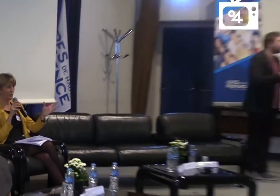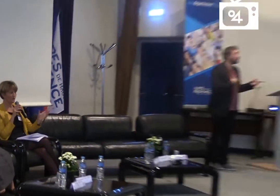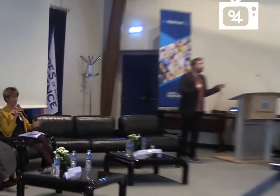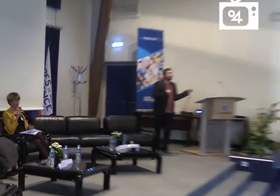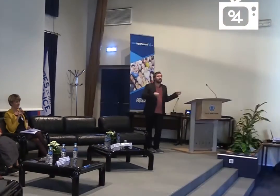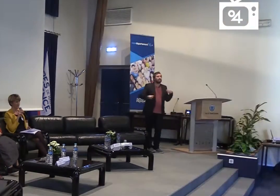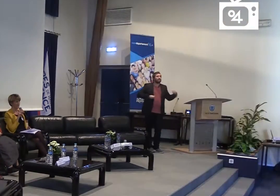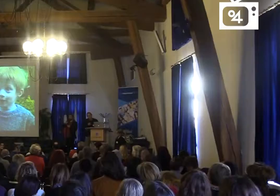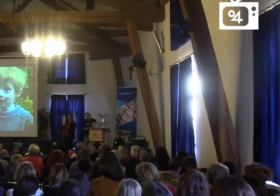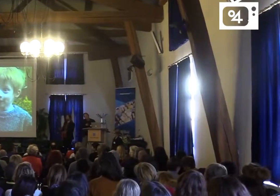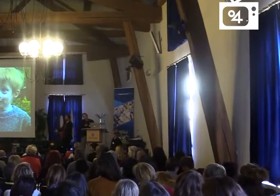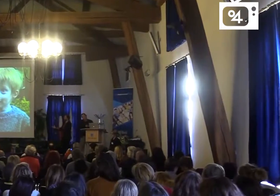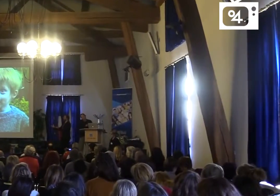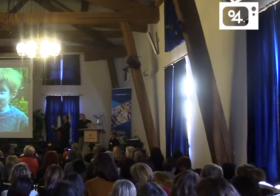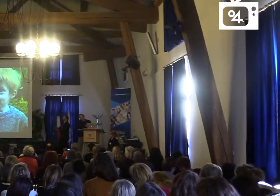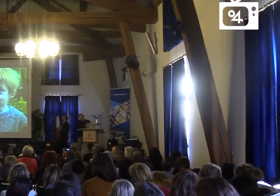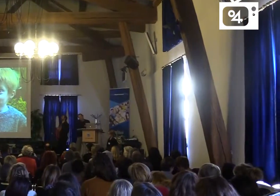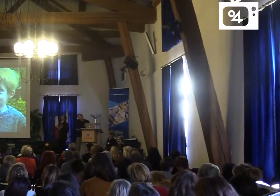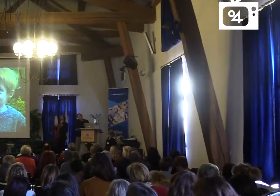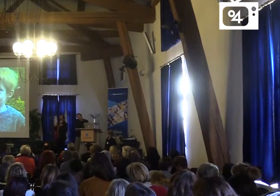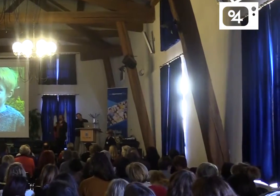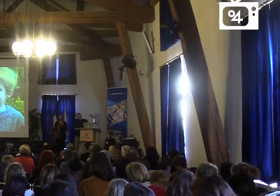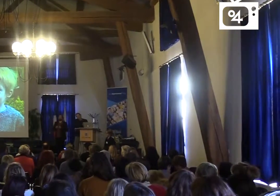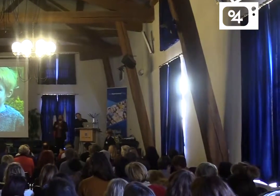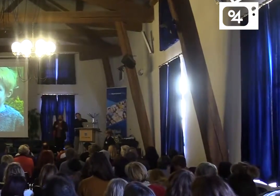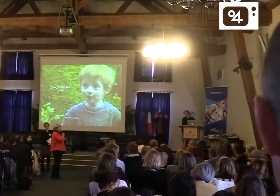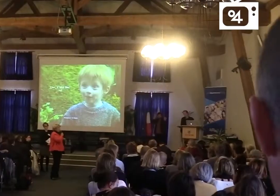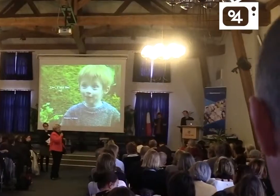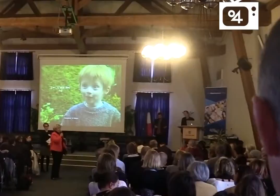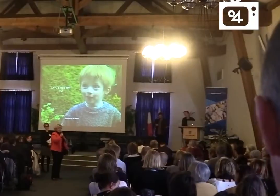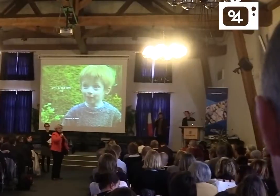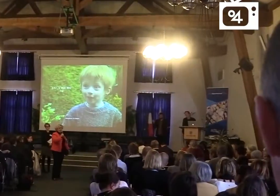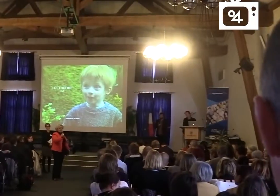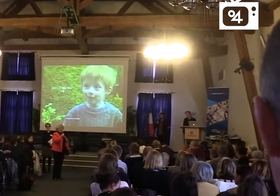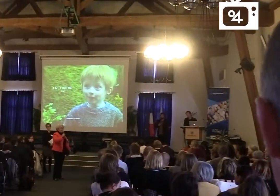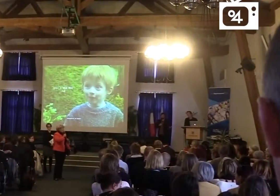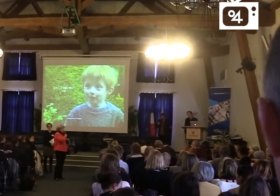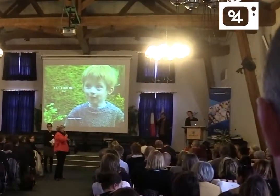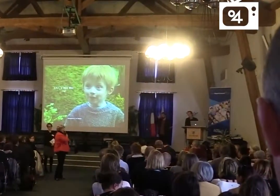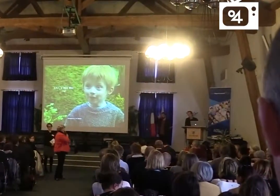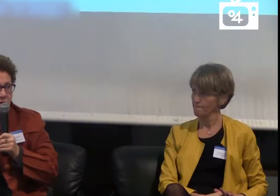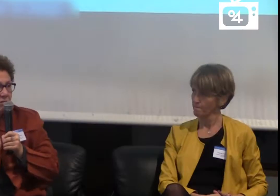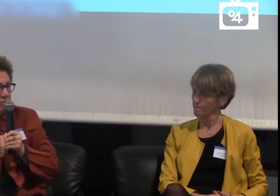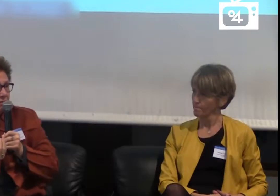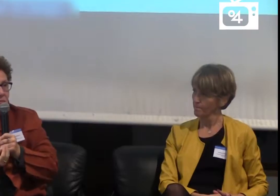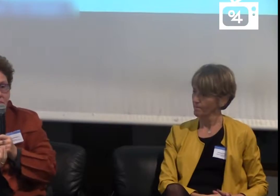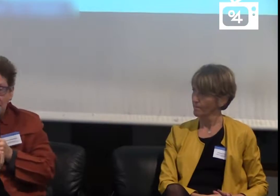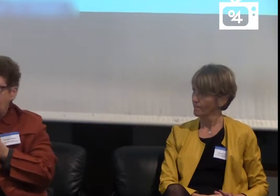une méthode de travail. C'est la volonté de faire évoluer